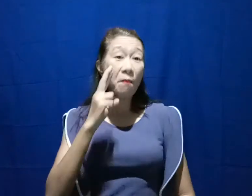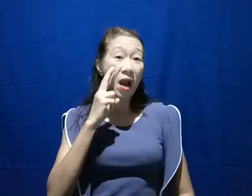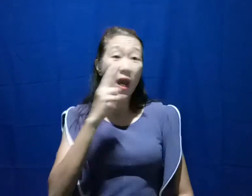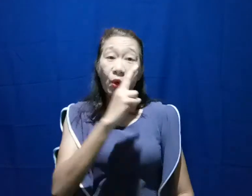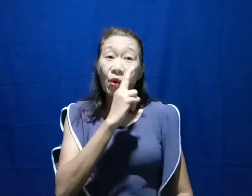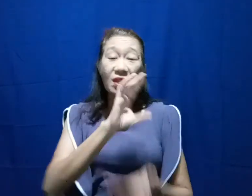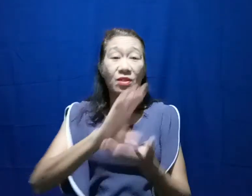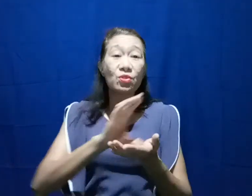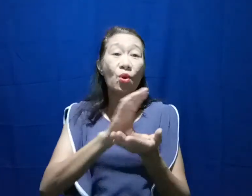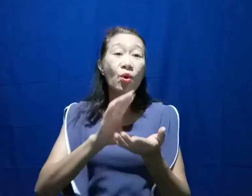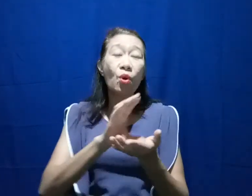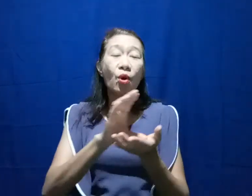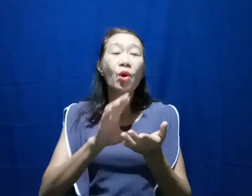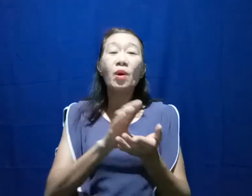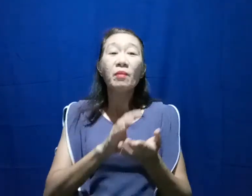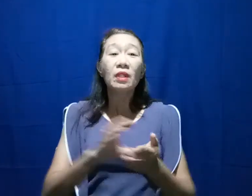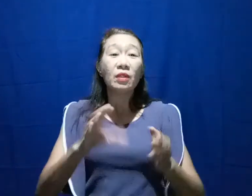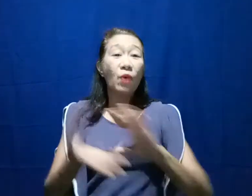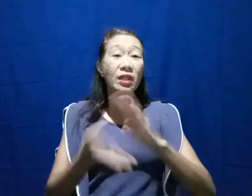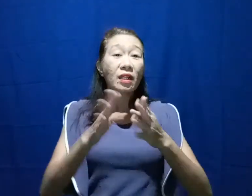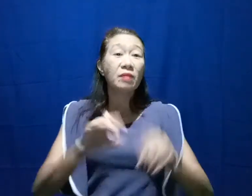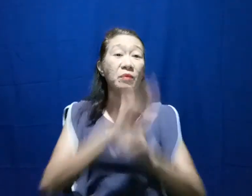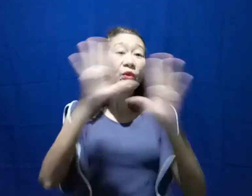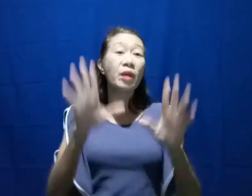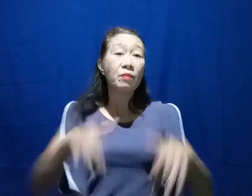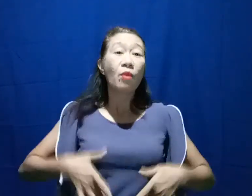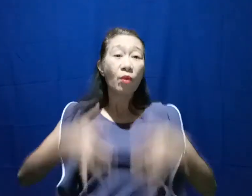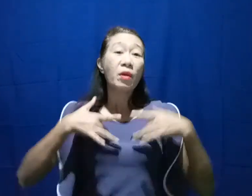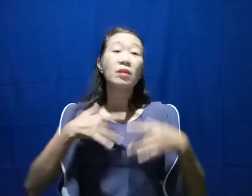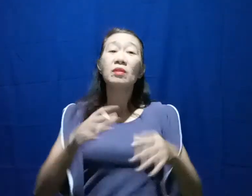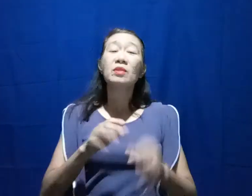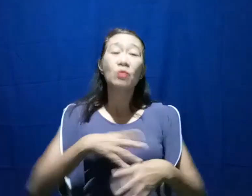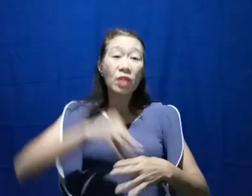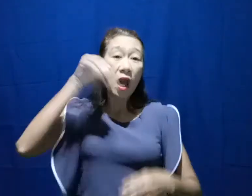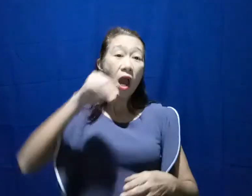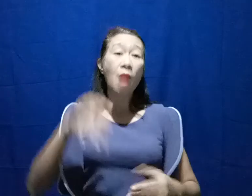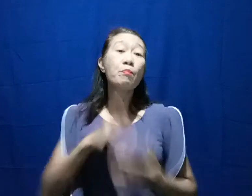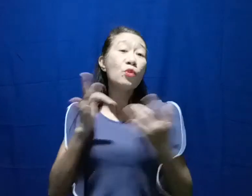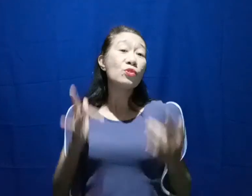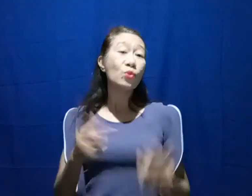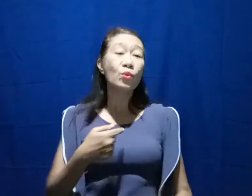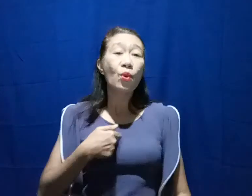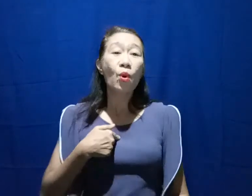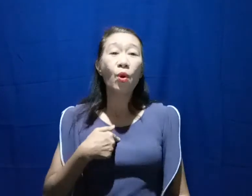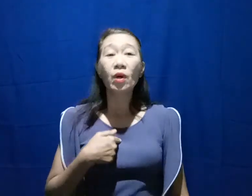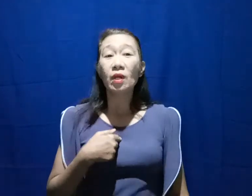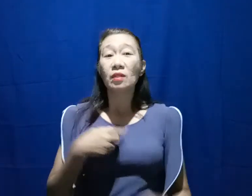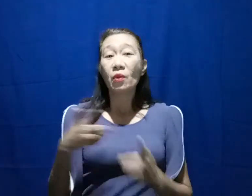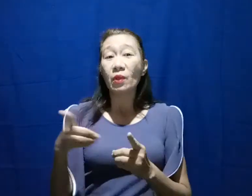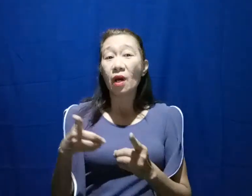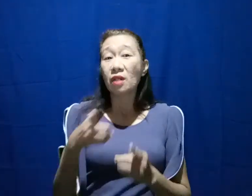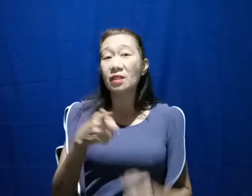ang baras sa santo ko Iliwanag ko ng buhay mo Ang kulap, mas ka na ang puso ko Ikaw ang